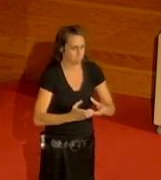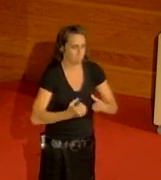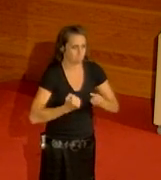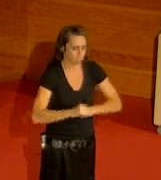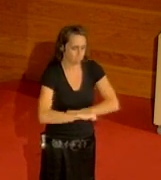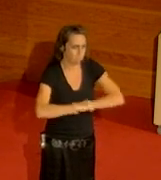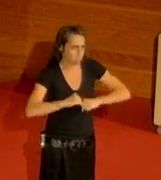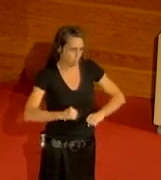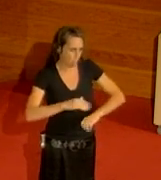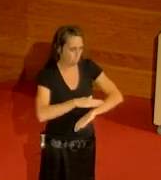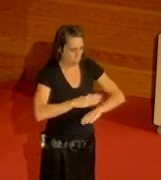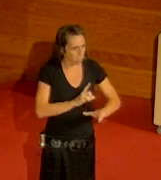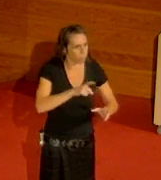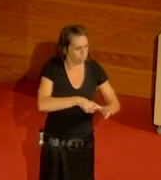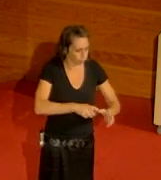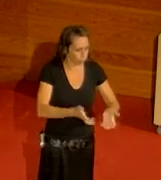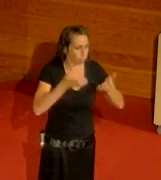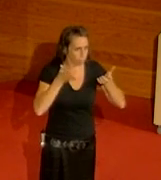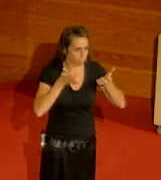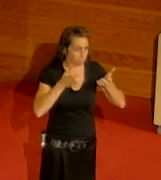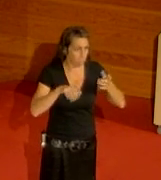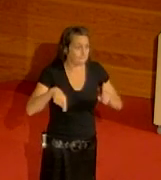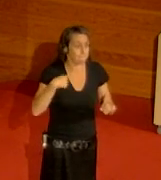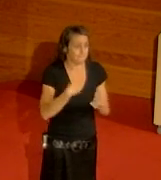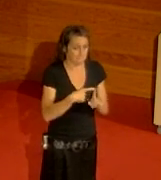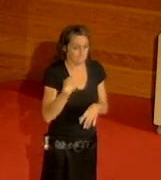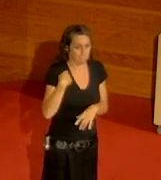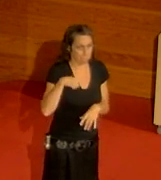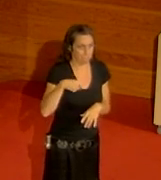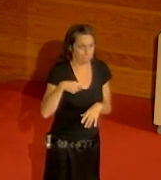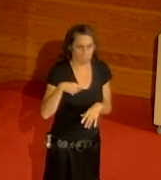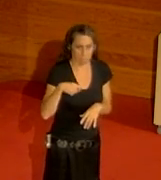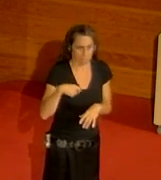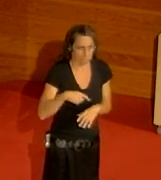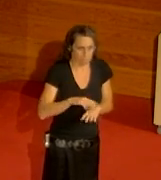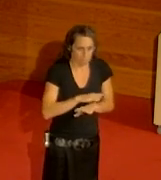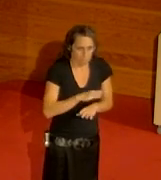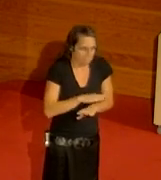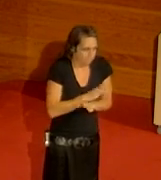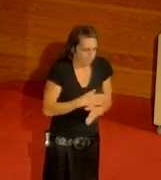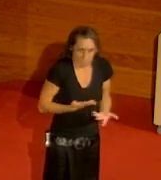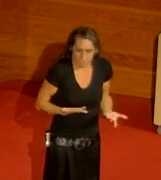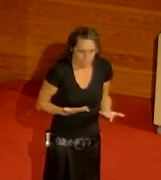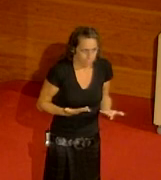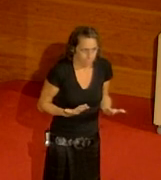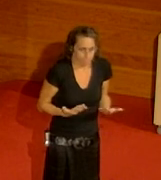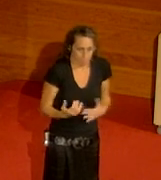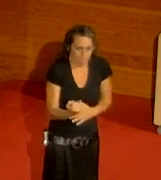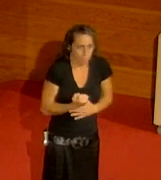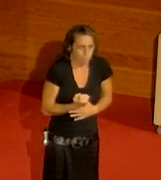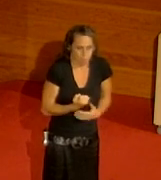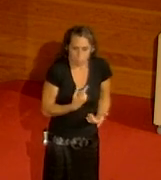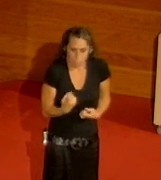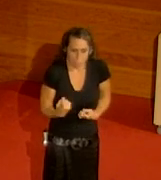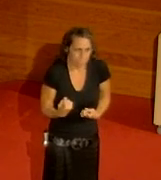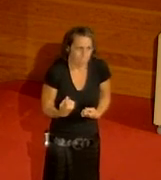y han entrado en el gobierno Es que es que netanyahu se ha visto obligado a darles ministerios muy importantes porque si no les daban esos ministerios no le apoyaban Entonces